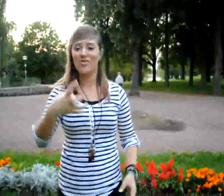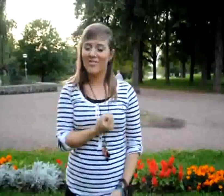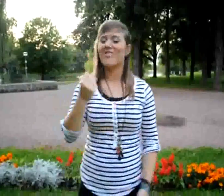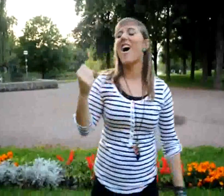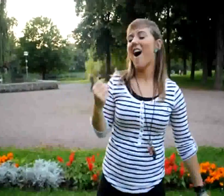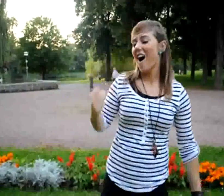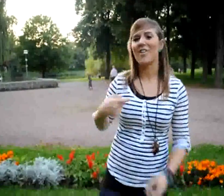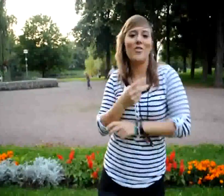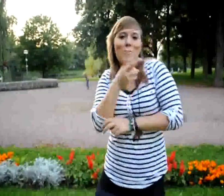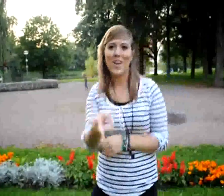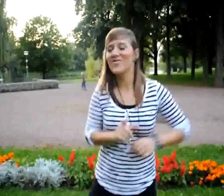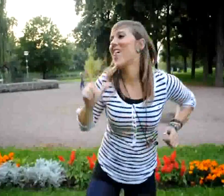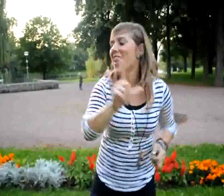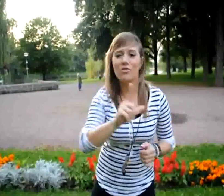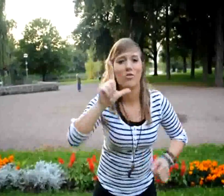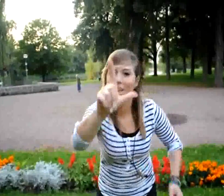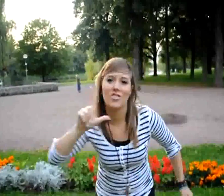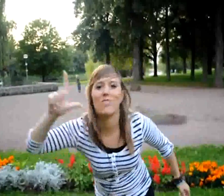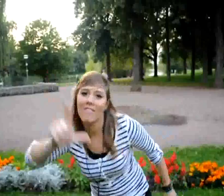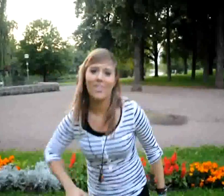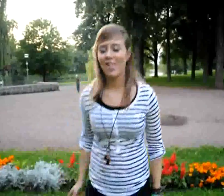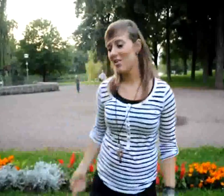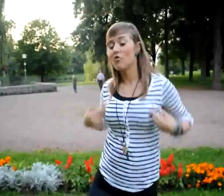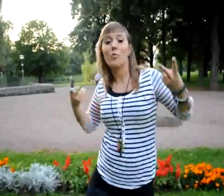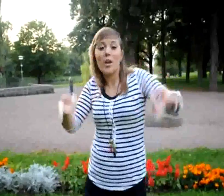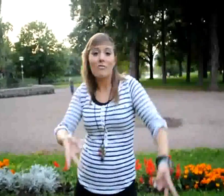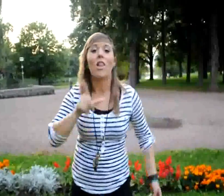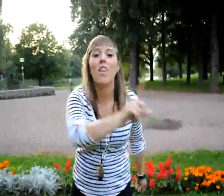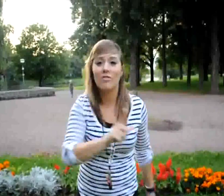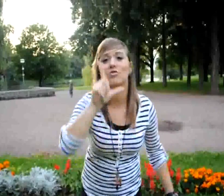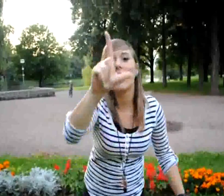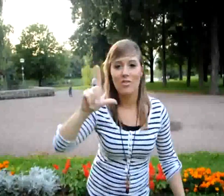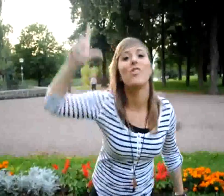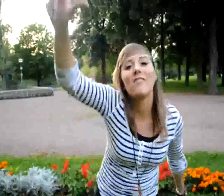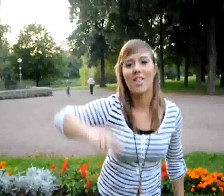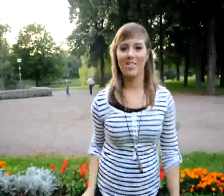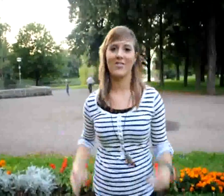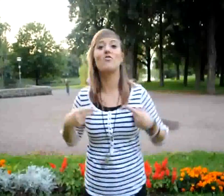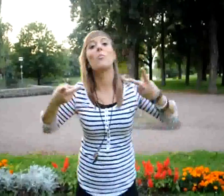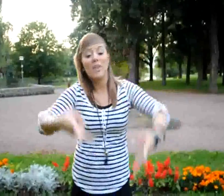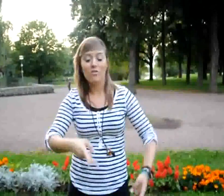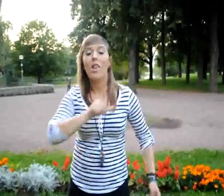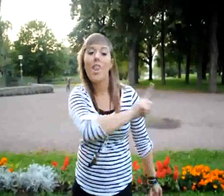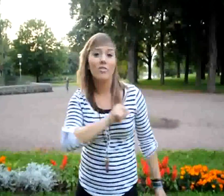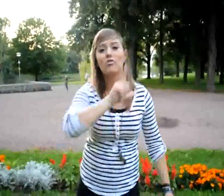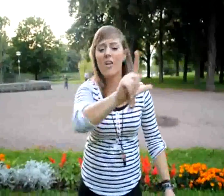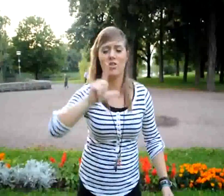geschafft. Ich spring von Level zu Level zu Level. Spring von Level zu Level zu Level. Spring von Level zu Level zu